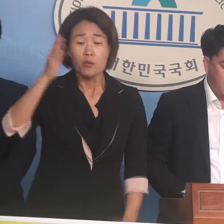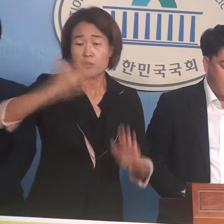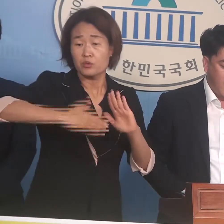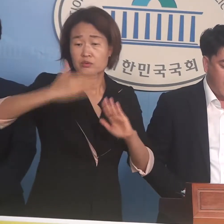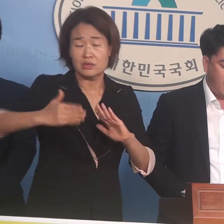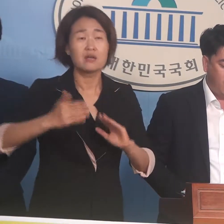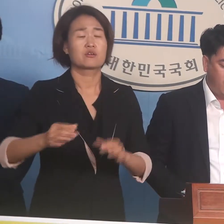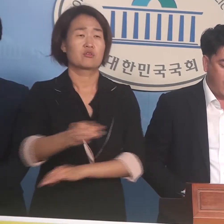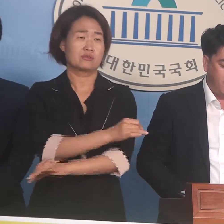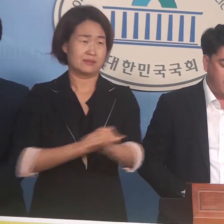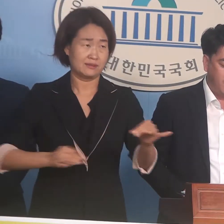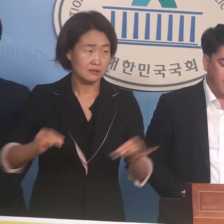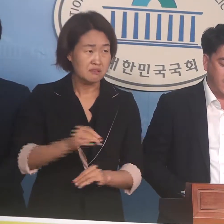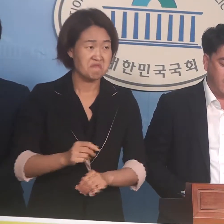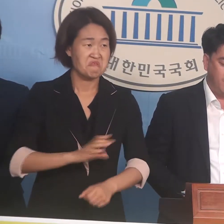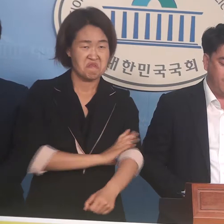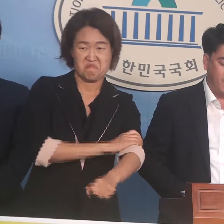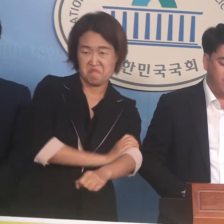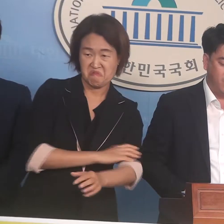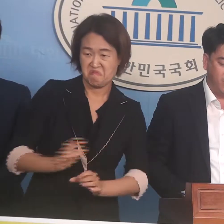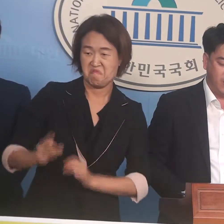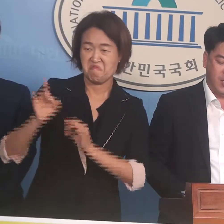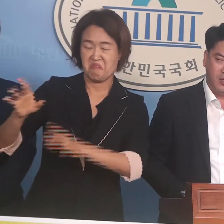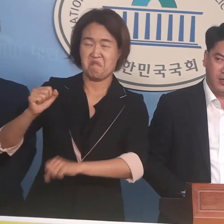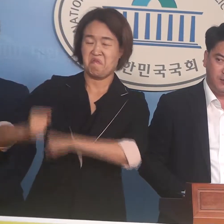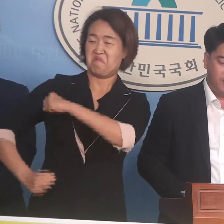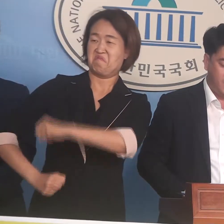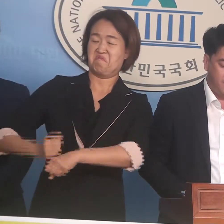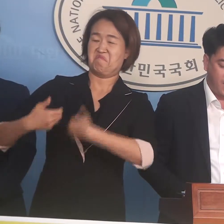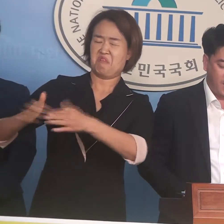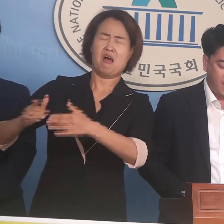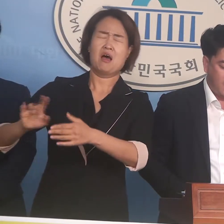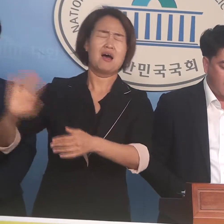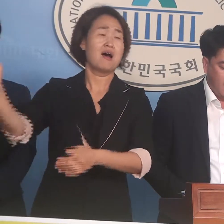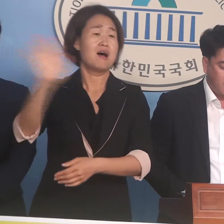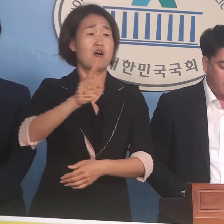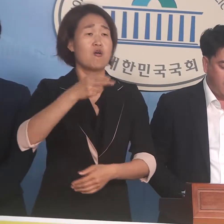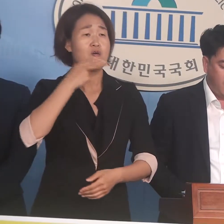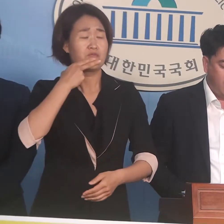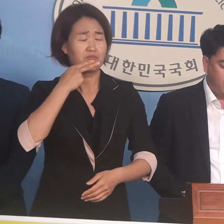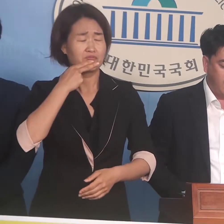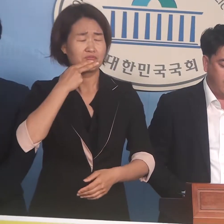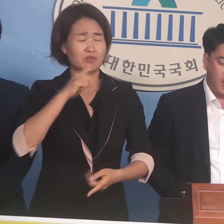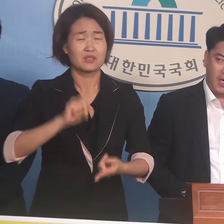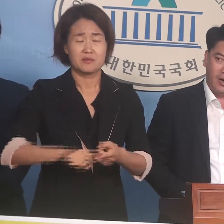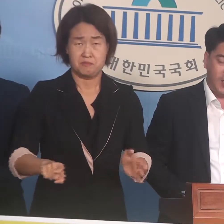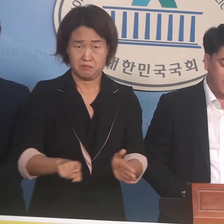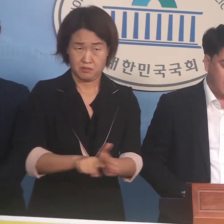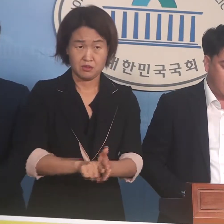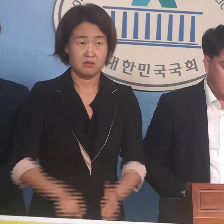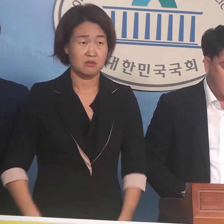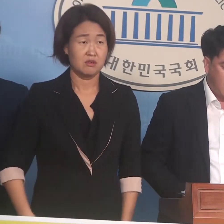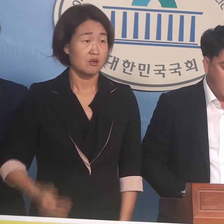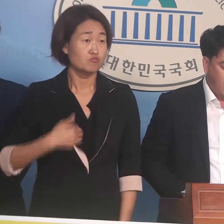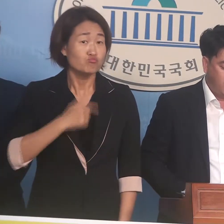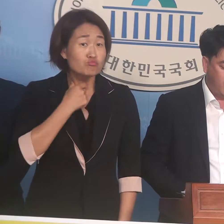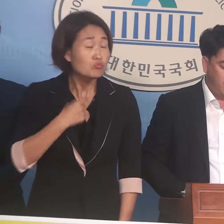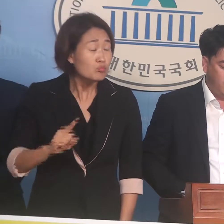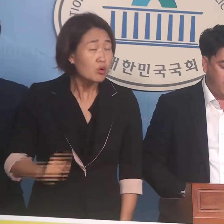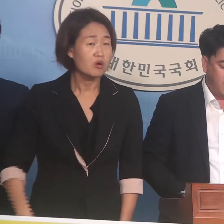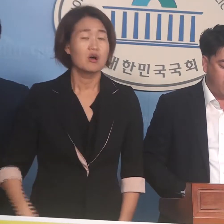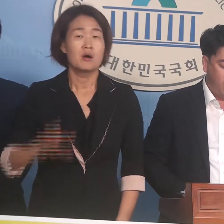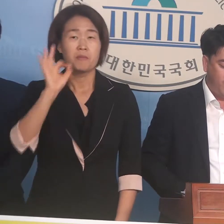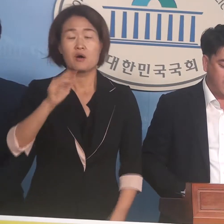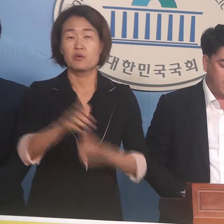경제, 하도급 갑질 없는 세상을 만들어줄 것이라는 것을 믿습니다. 저희들의 요구사항은 아래와 같다.